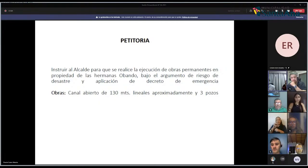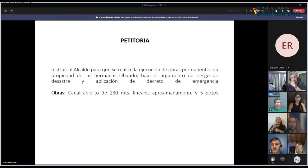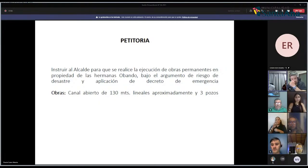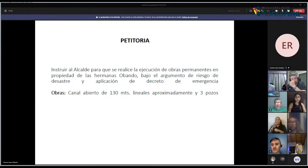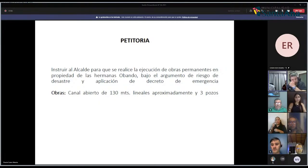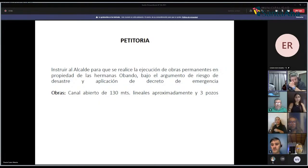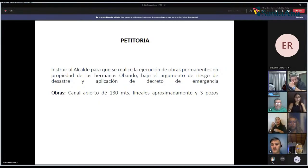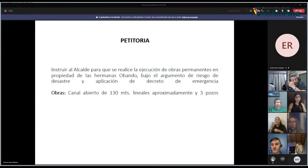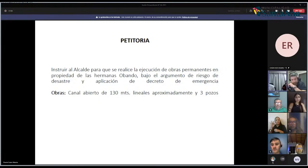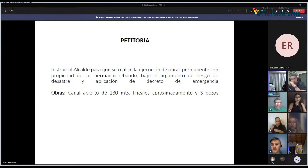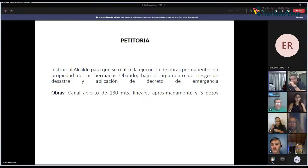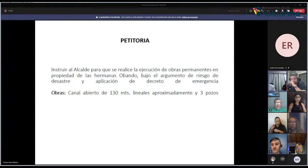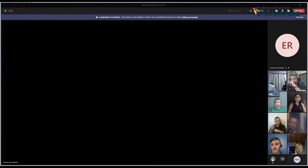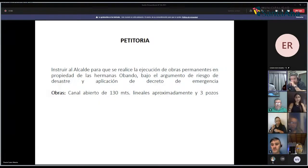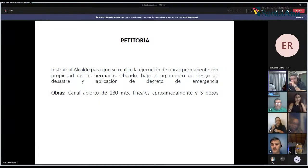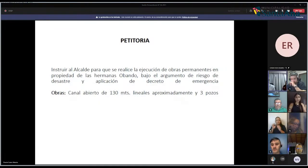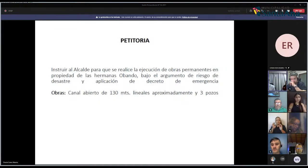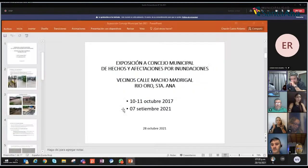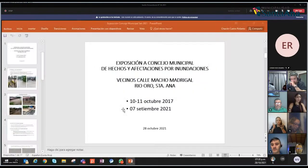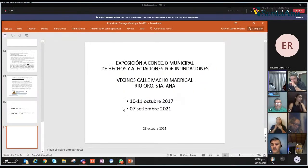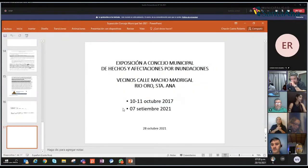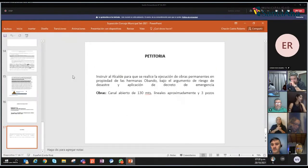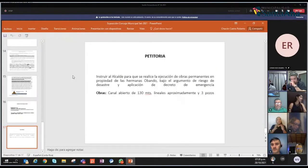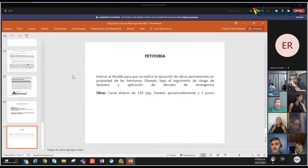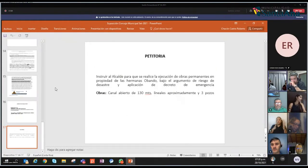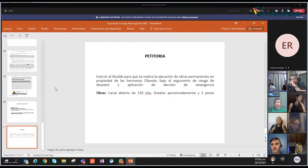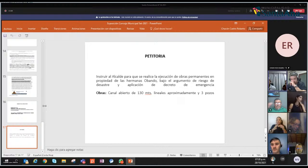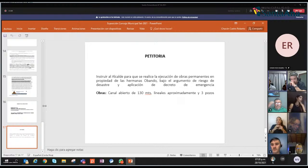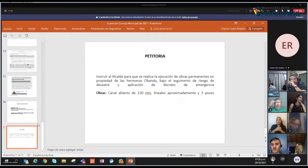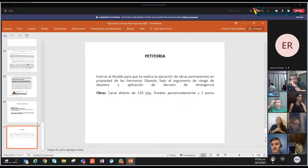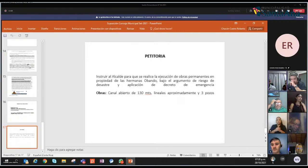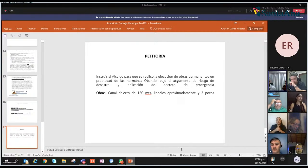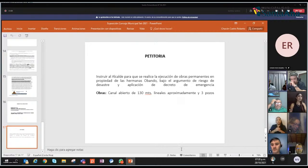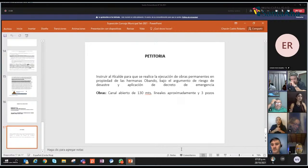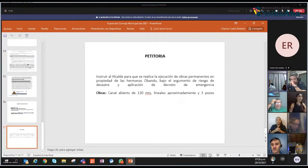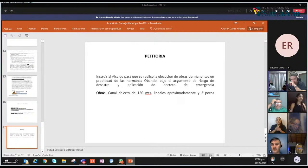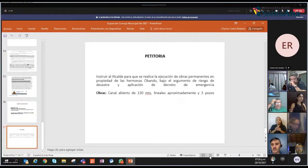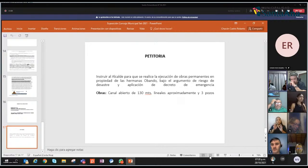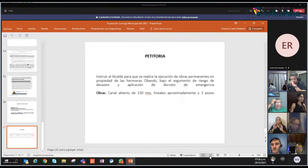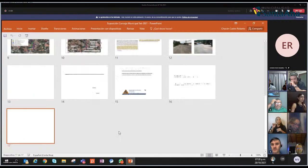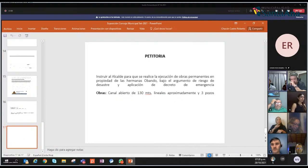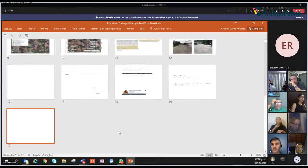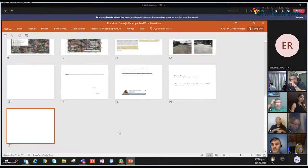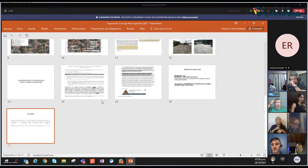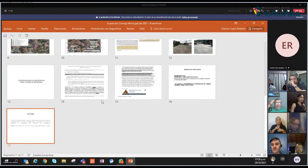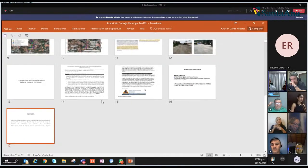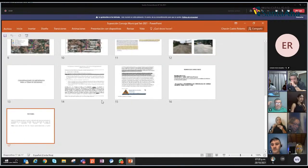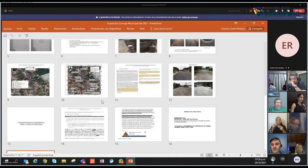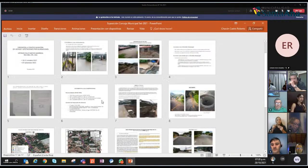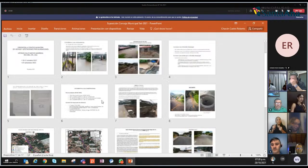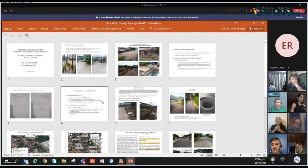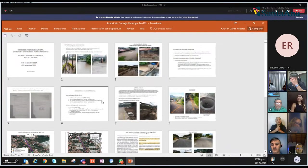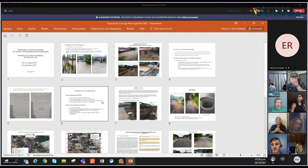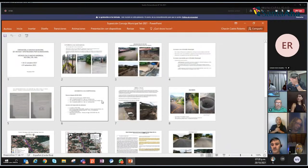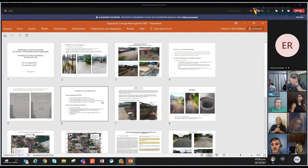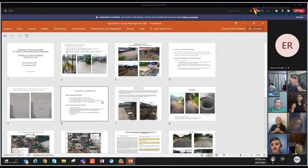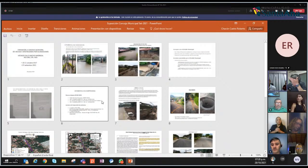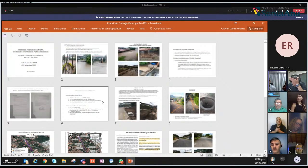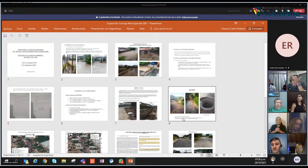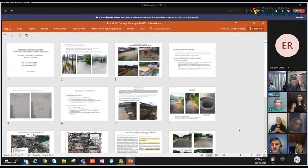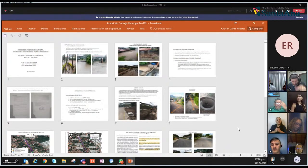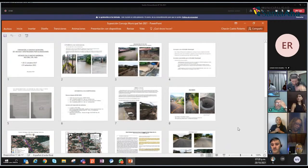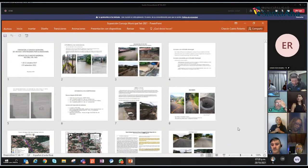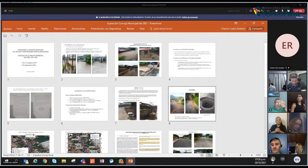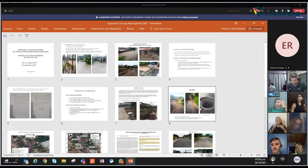este que más o menos era y me permitió aquí muy rápidamente ponerle la lámina